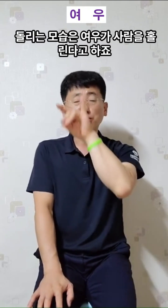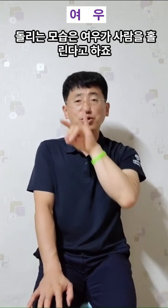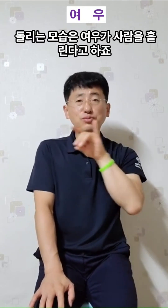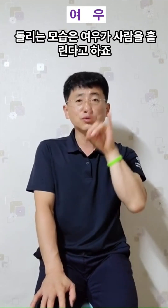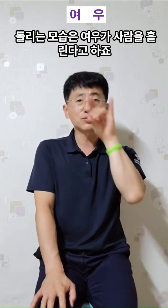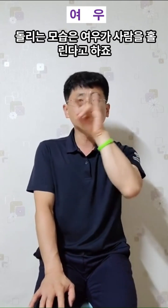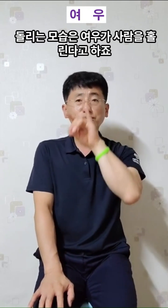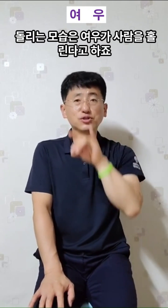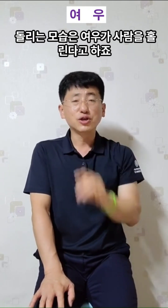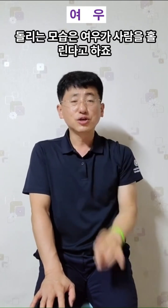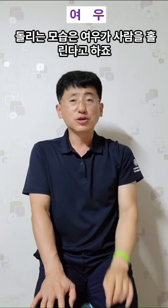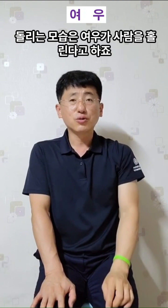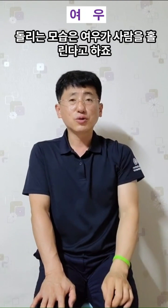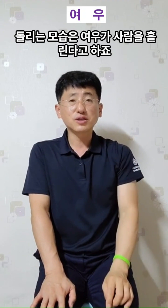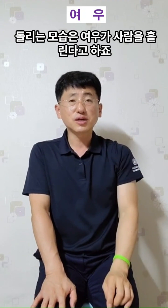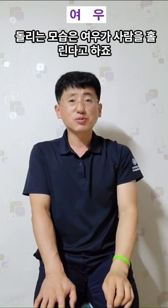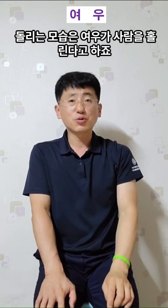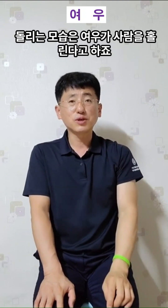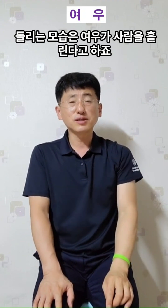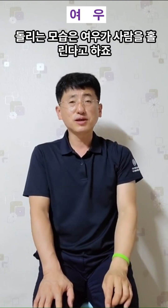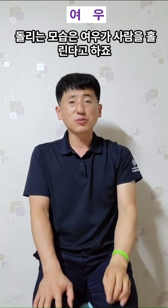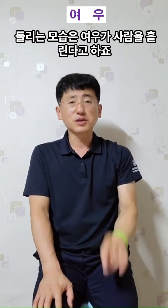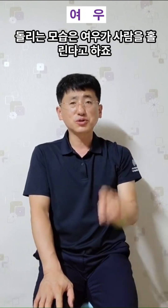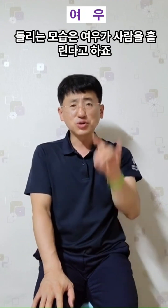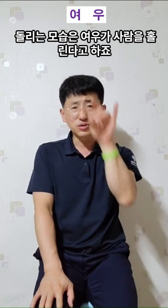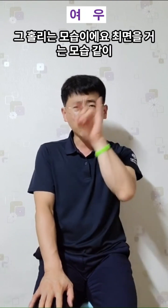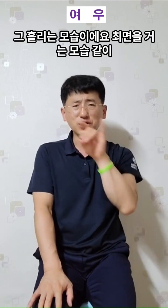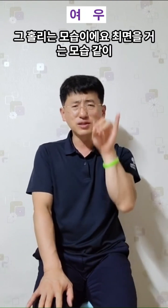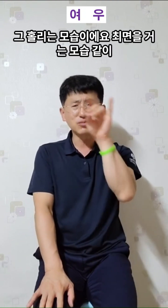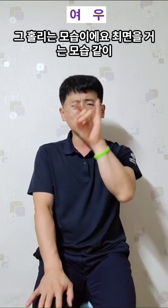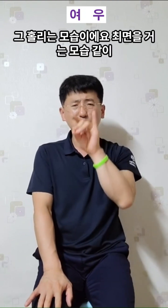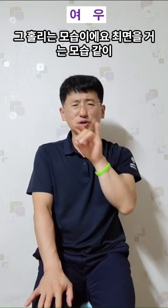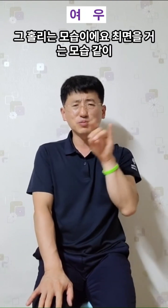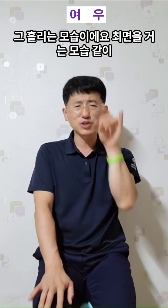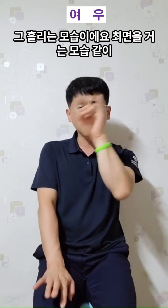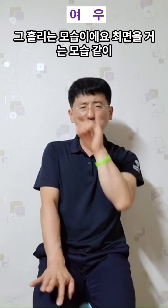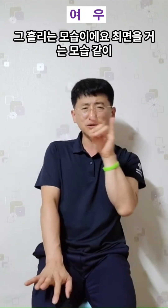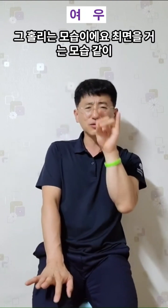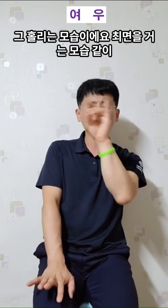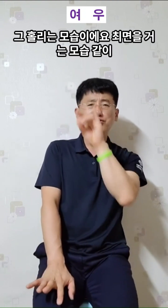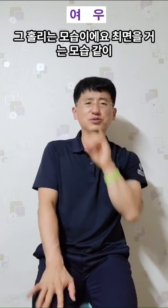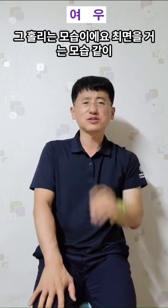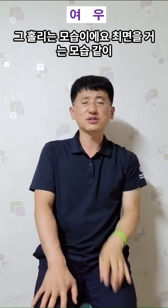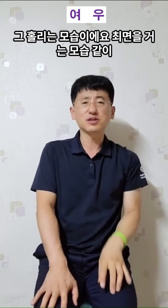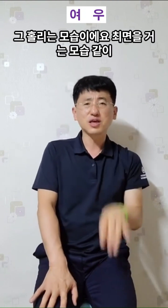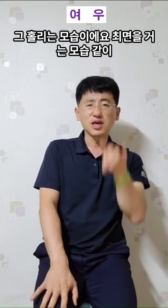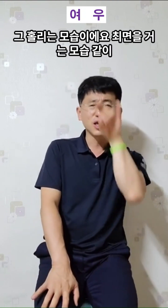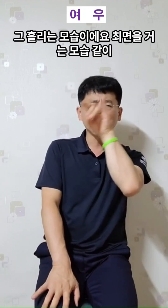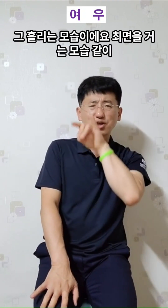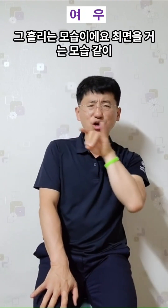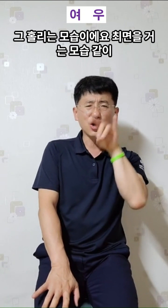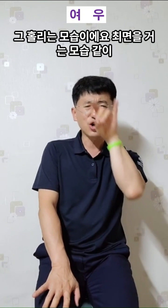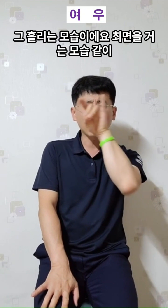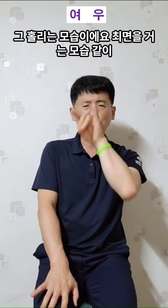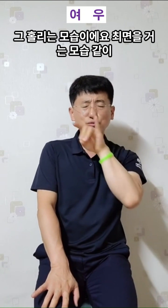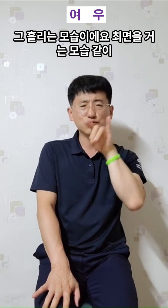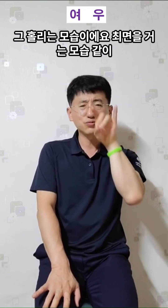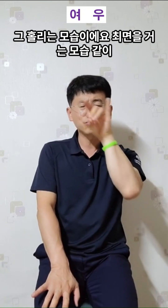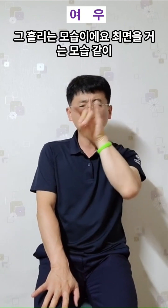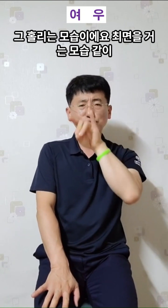돌리는 모습은 여우가 사람을 홀린다고 하죠. 그 홀리는 모습이에요. 체면을 걷는 모습 같이. 이야.